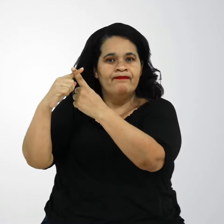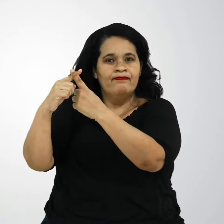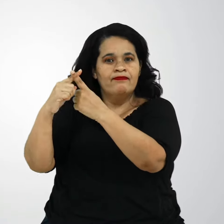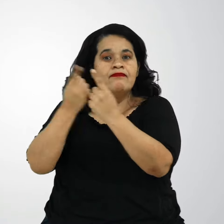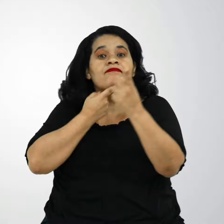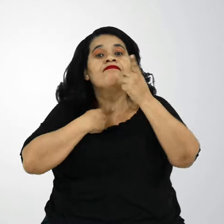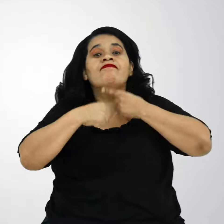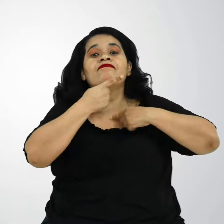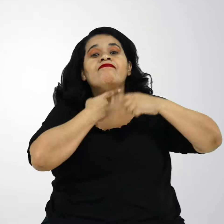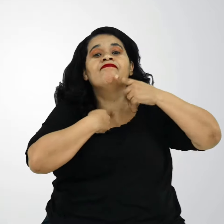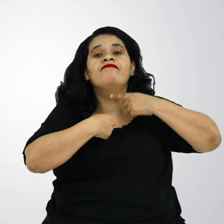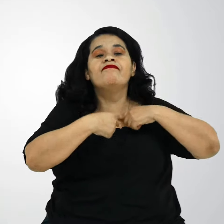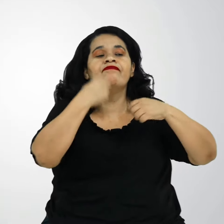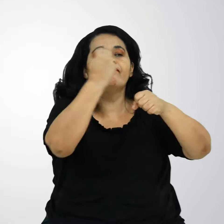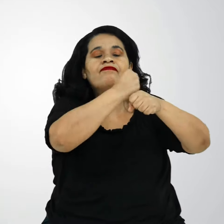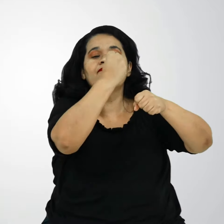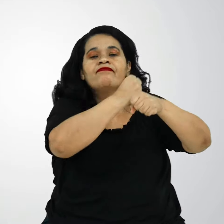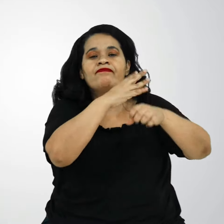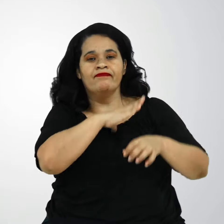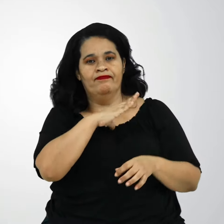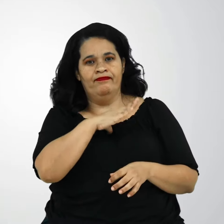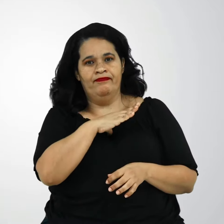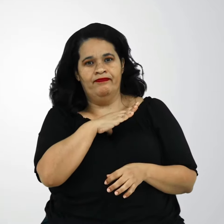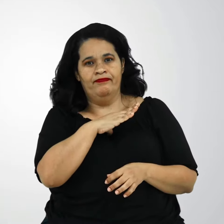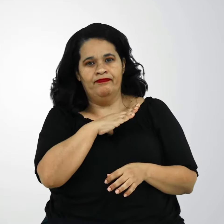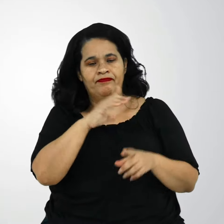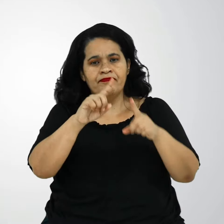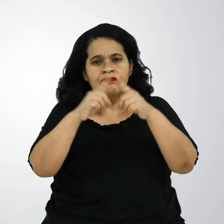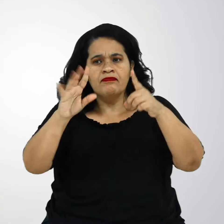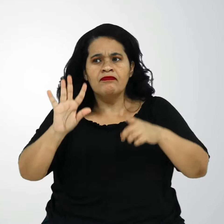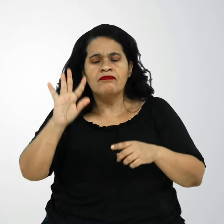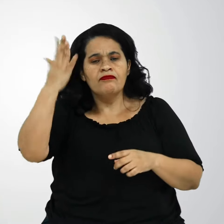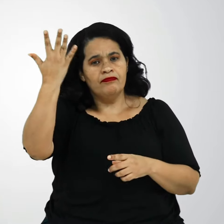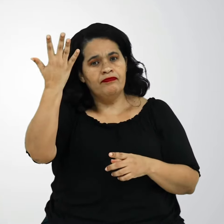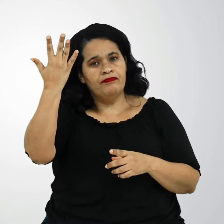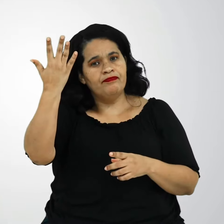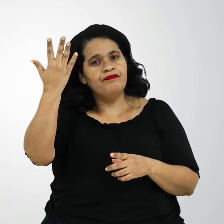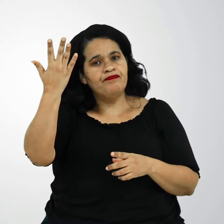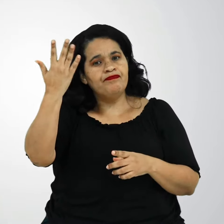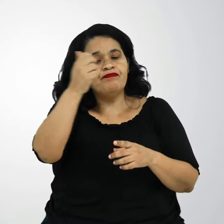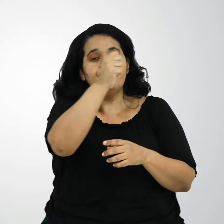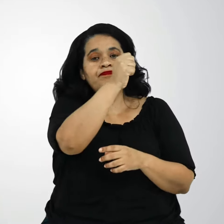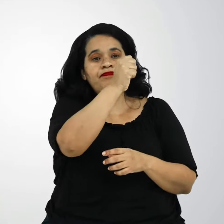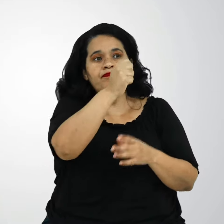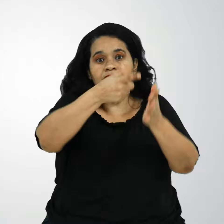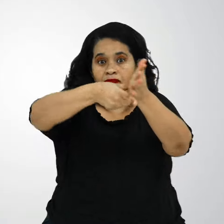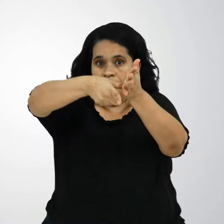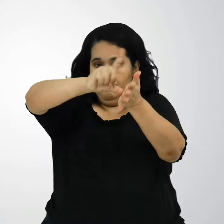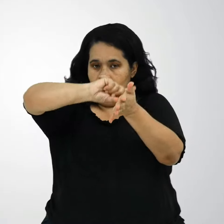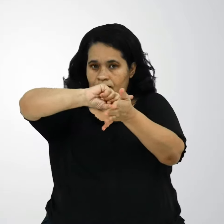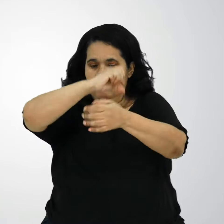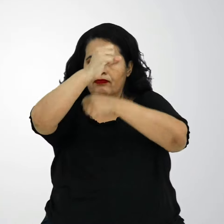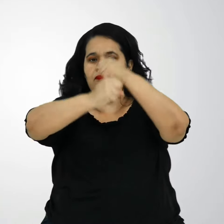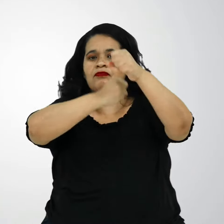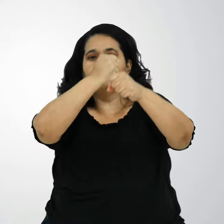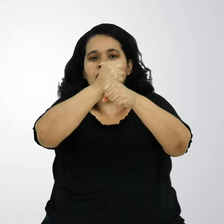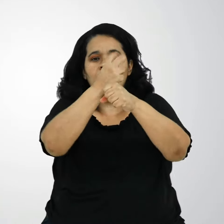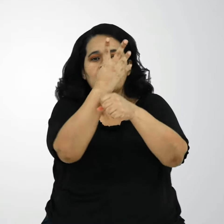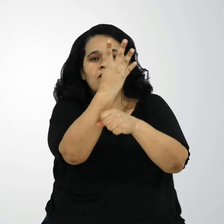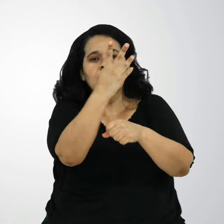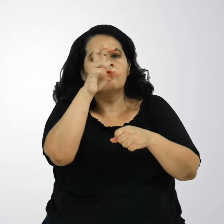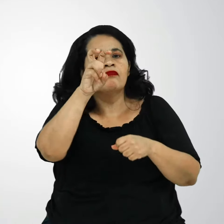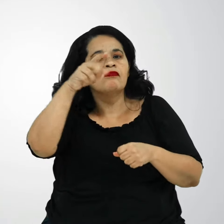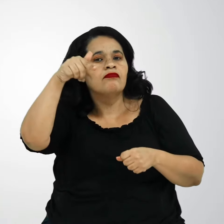reconstruindo as cidades. Isso aí. Isso aconteceu quando? Antes do ano 457